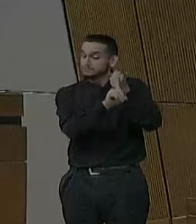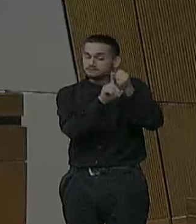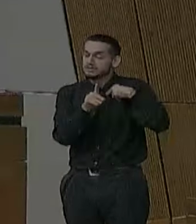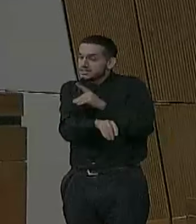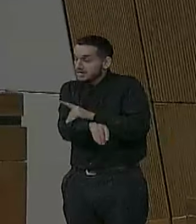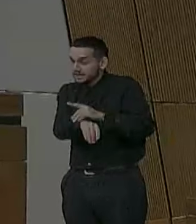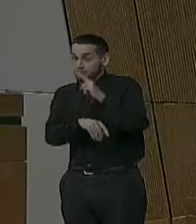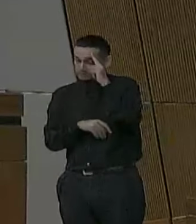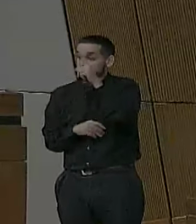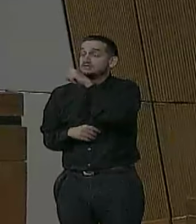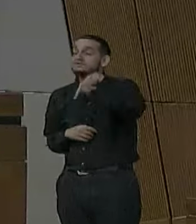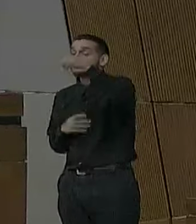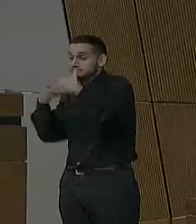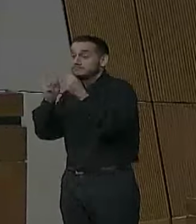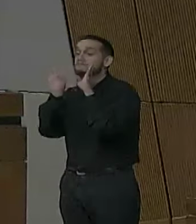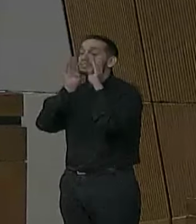del ambiente.